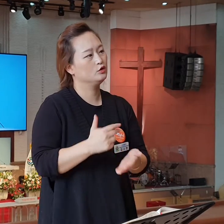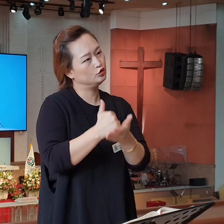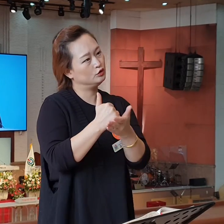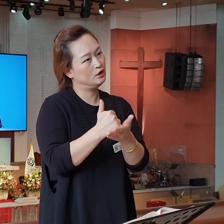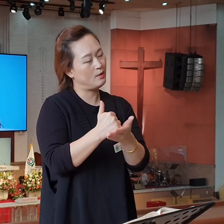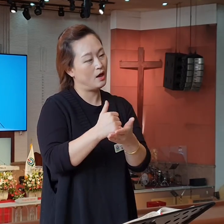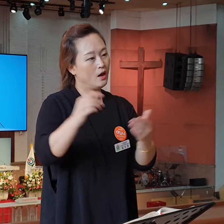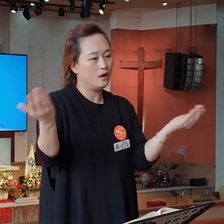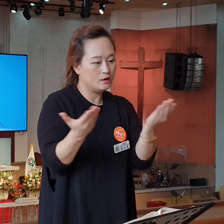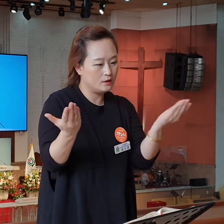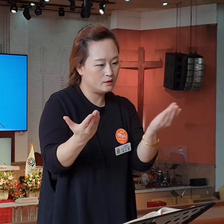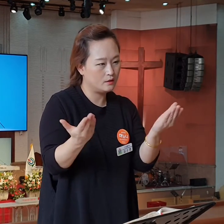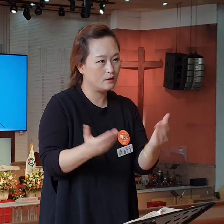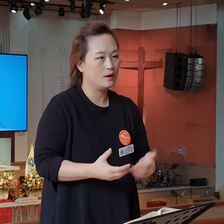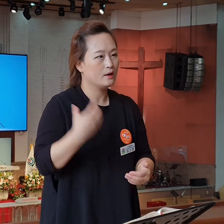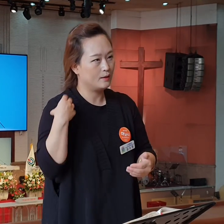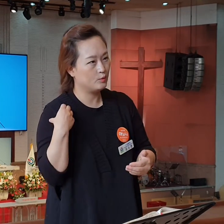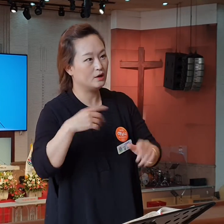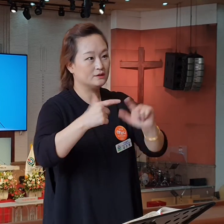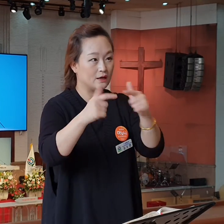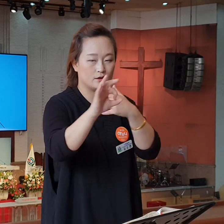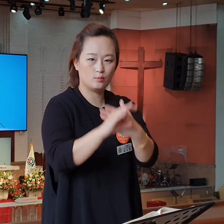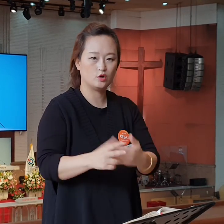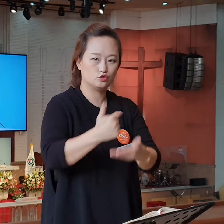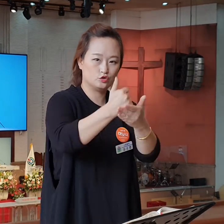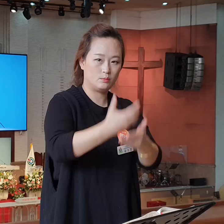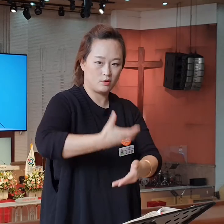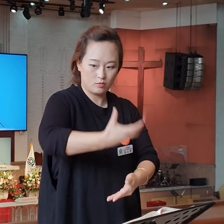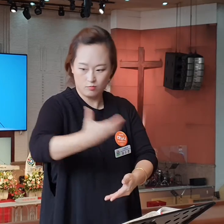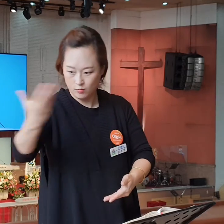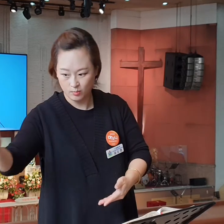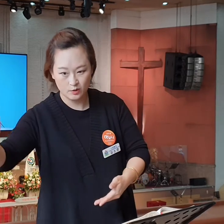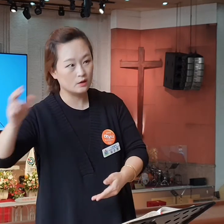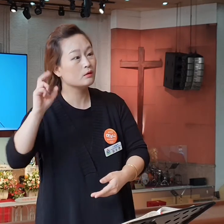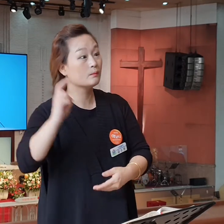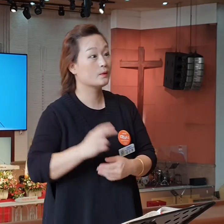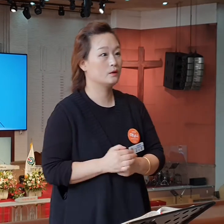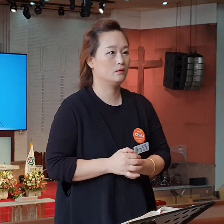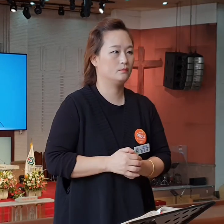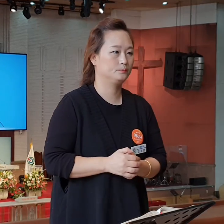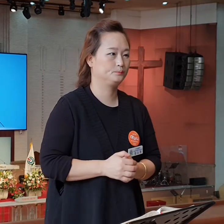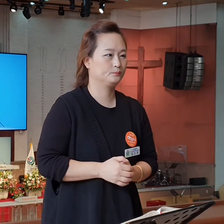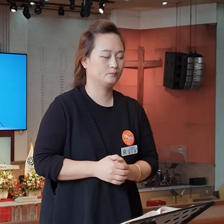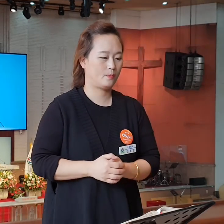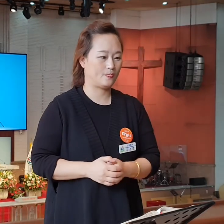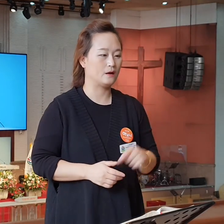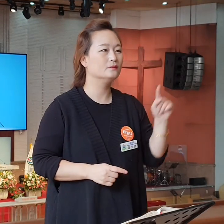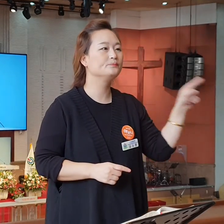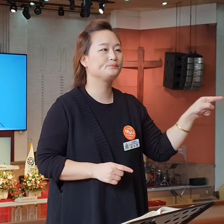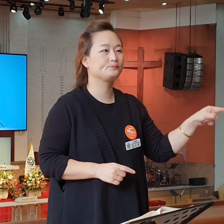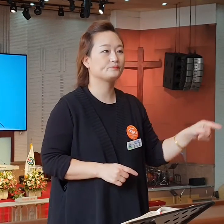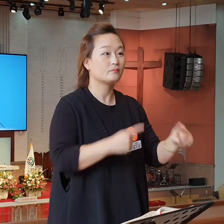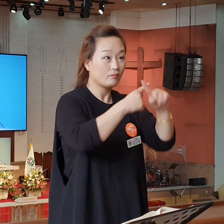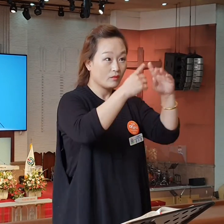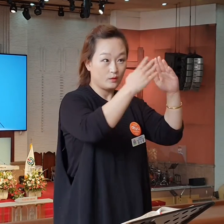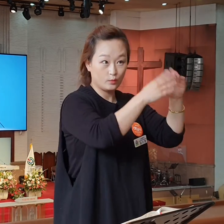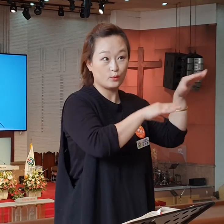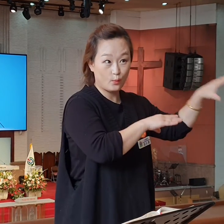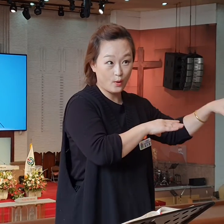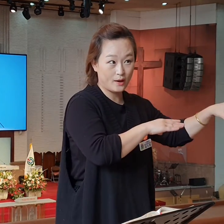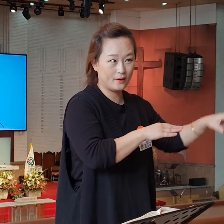정말 이게 협박입니까? 정말 이게 협박입니까? 이게 협박입니까? 이게 괜히 한 얘기 같은 게 아니에요. 이게 괜히 한 얘기 같은 게 아니에요. 이게 괜히 한 얘기 같은 게 아니에요. 에베소 에베소 교회는 아마 교회 사이에서 한 400년대, 에베소 교회는 아마 교회 사이에서 한 400년대, 교회는 아마 교회 사이에서 한 400년대,